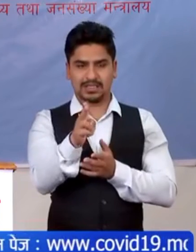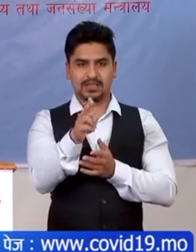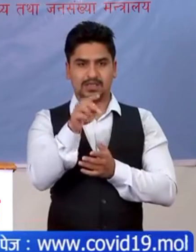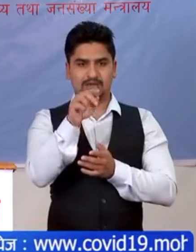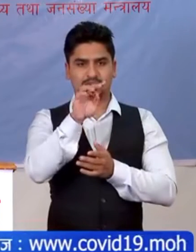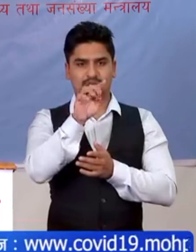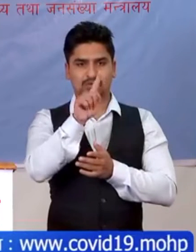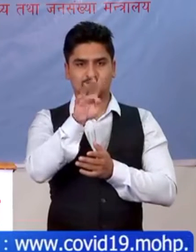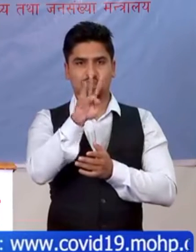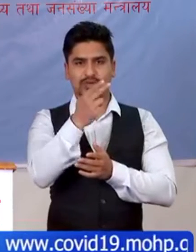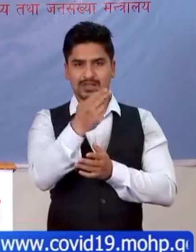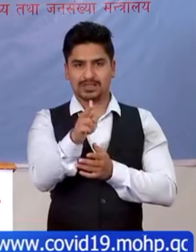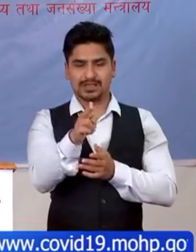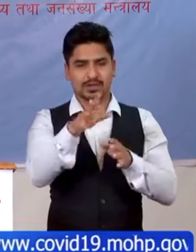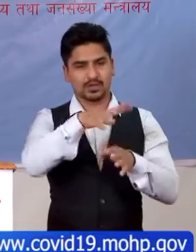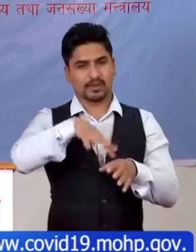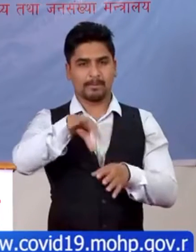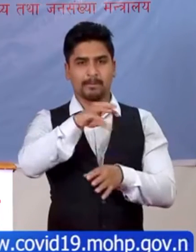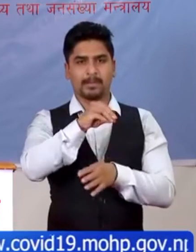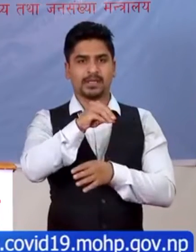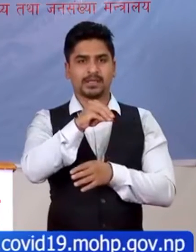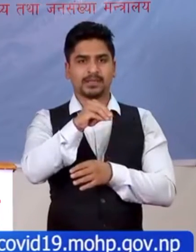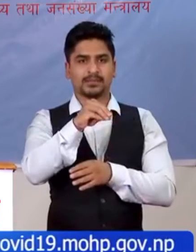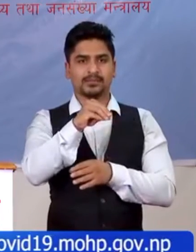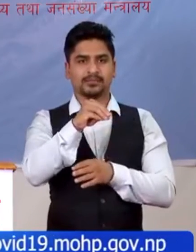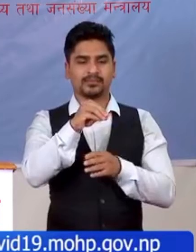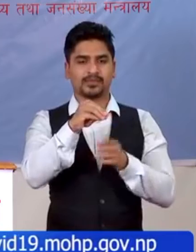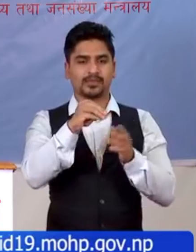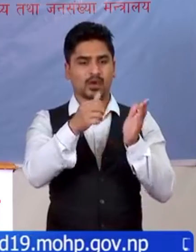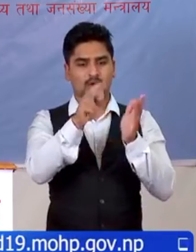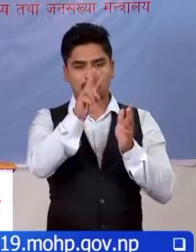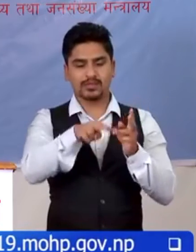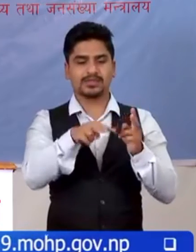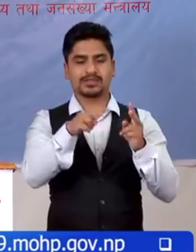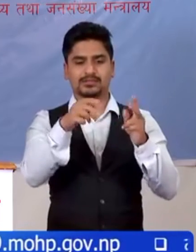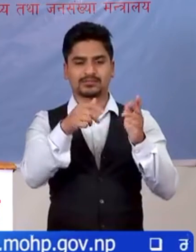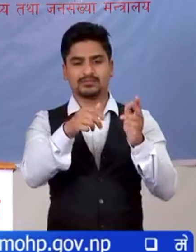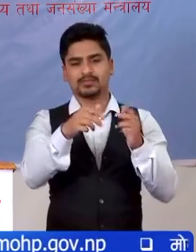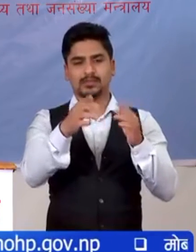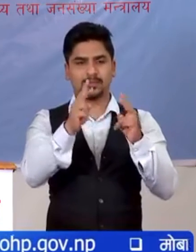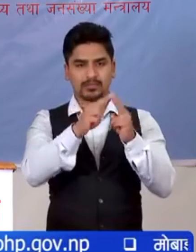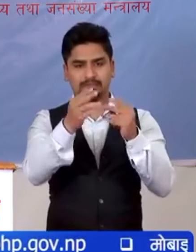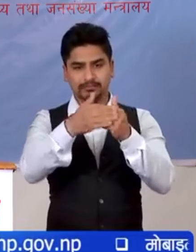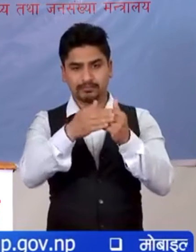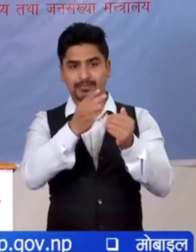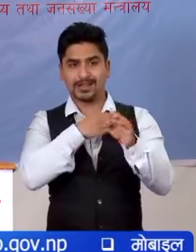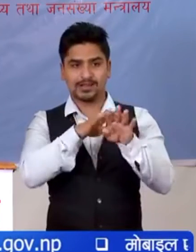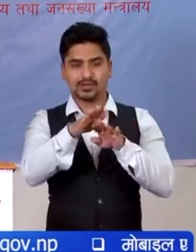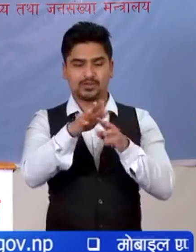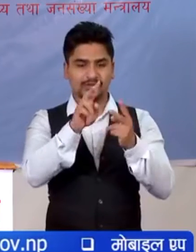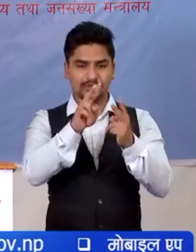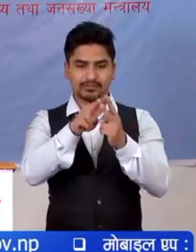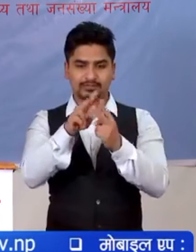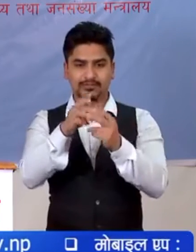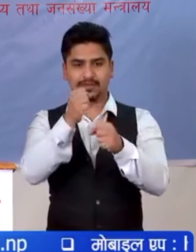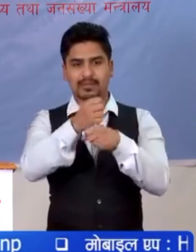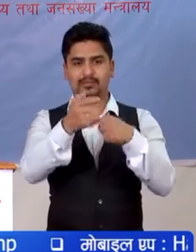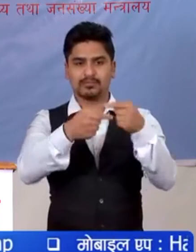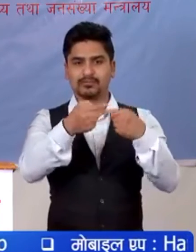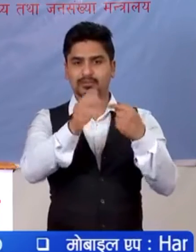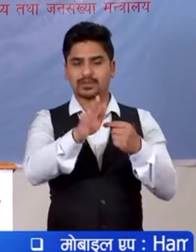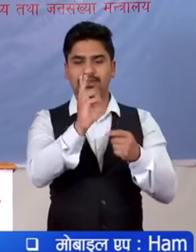यो 14 जना सबैको केस इन्भेस्टिगेसन र कन्ट्याक्ट ट्रेसिङको काम अगाडि बढिसकेको छ। त्यसको